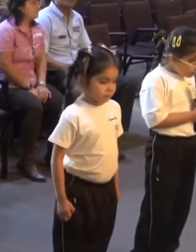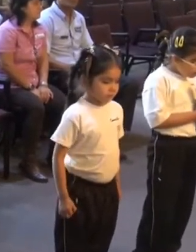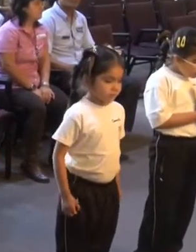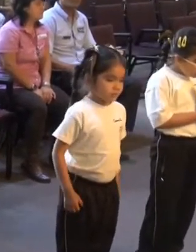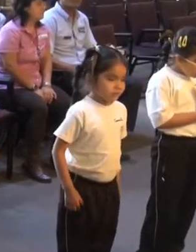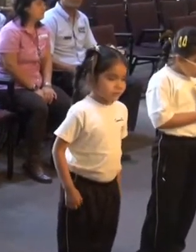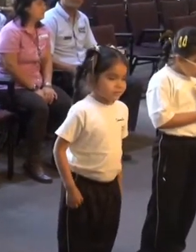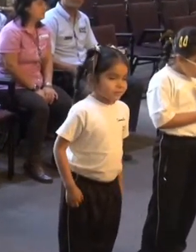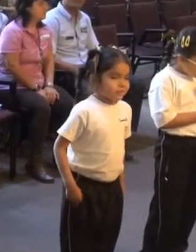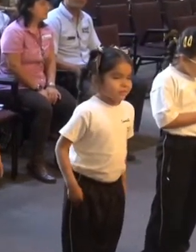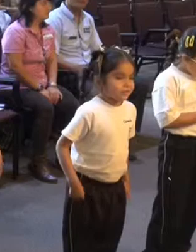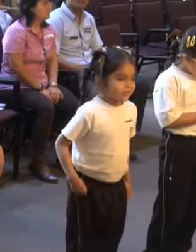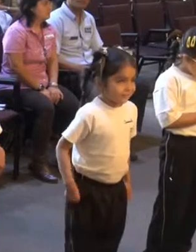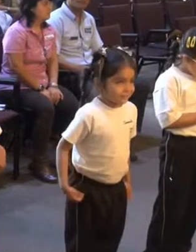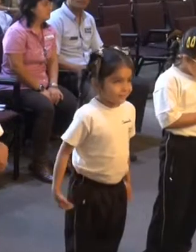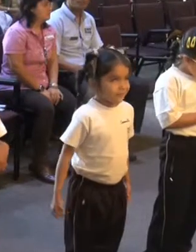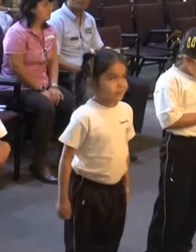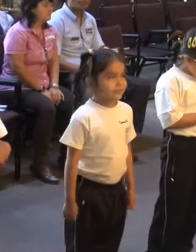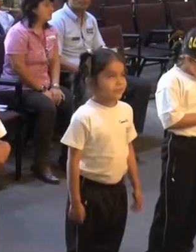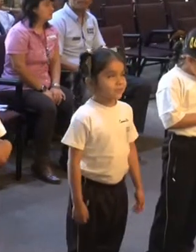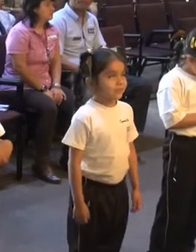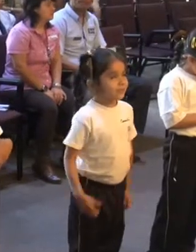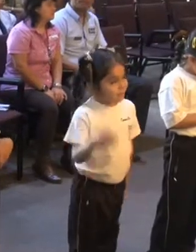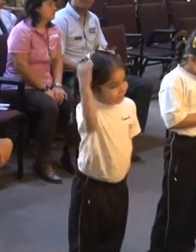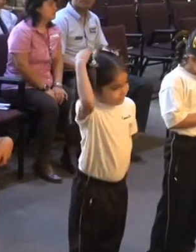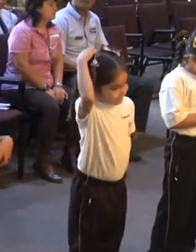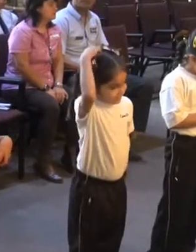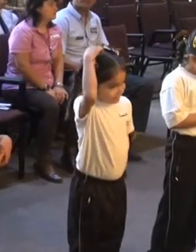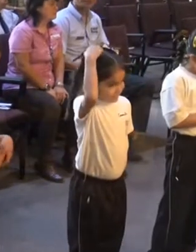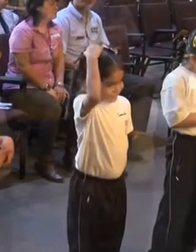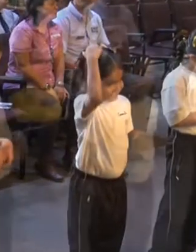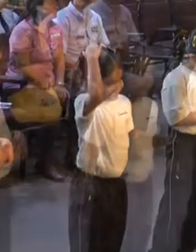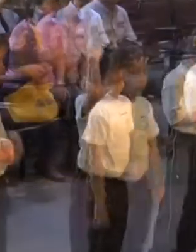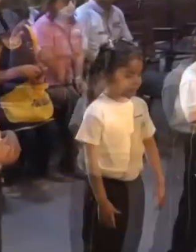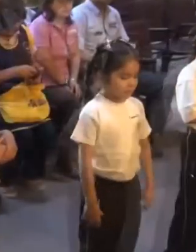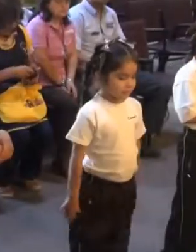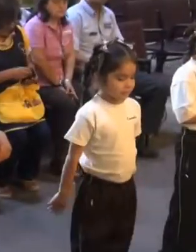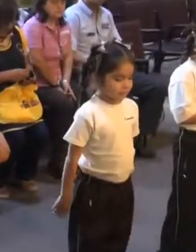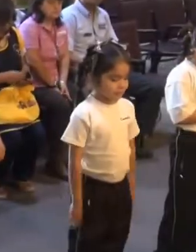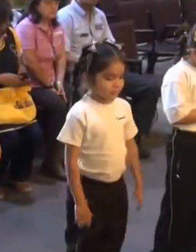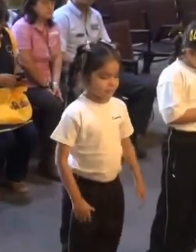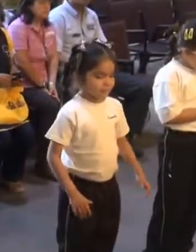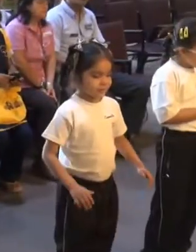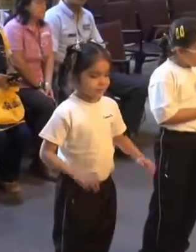instrumental música clásica muchas gracias